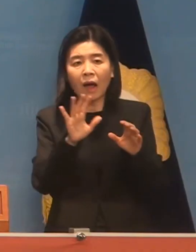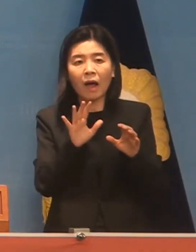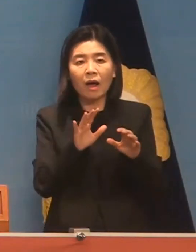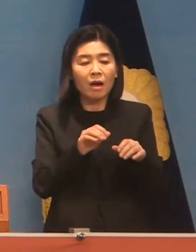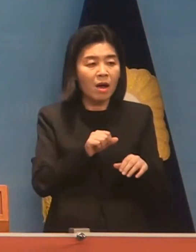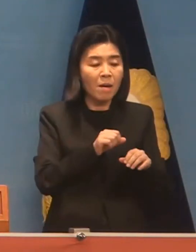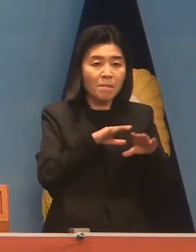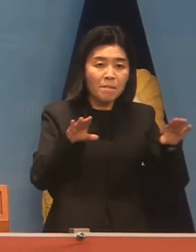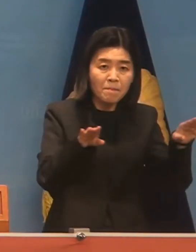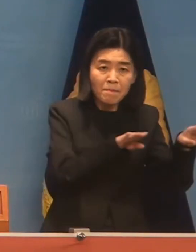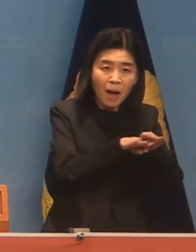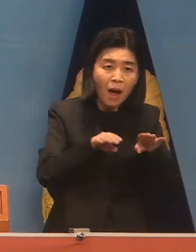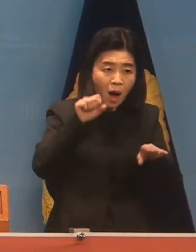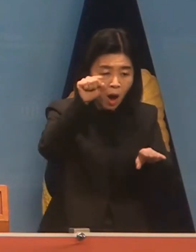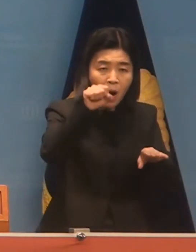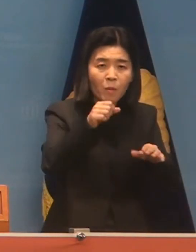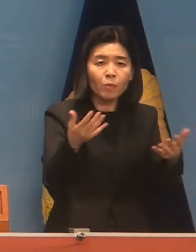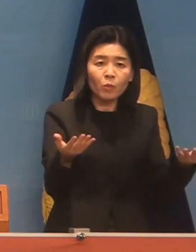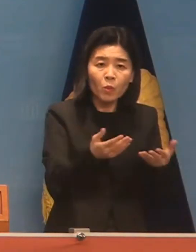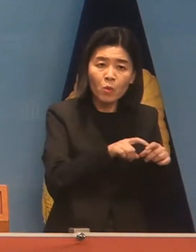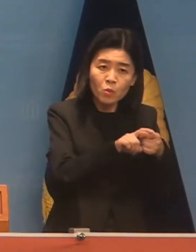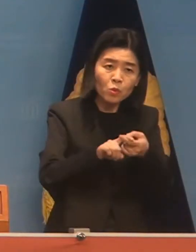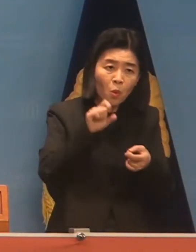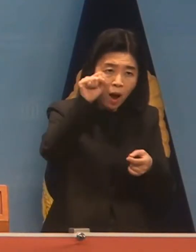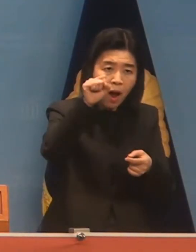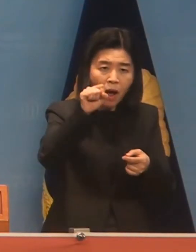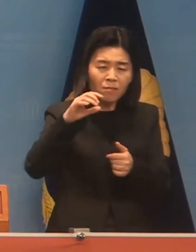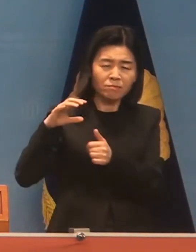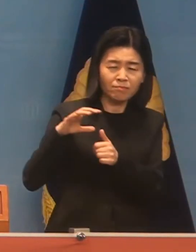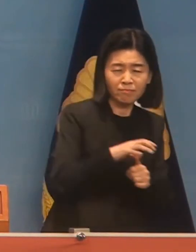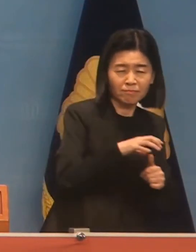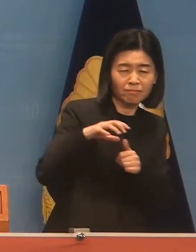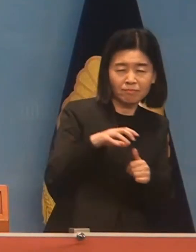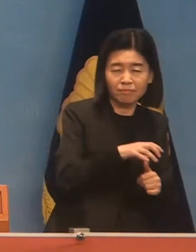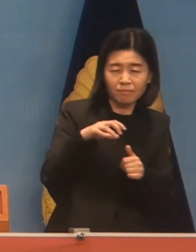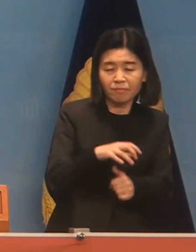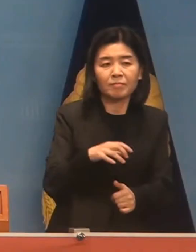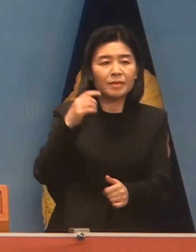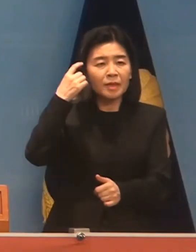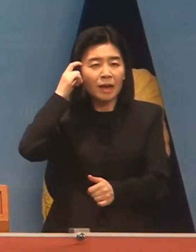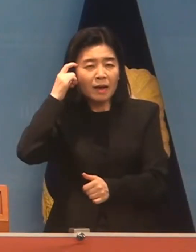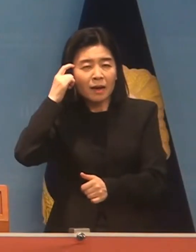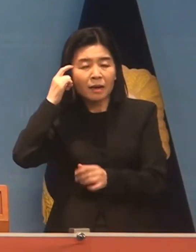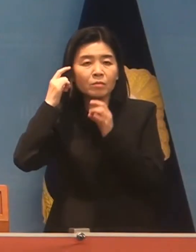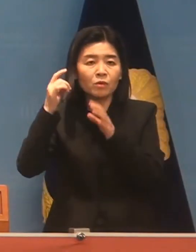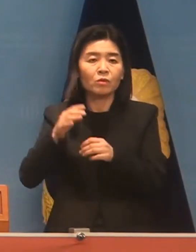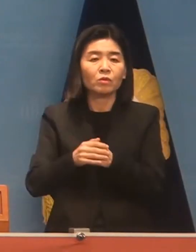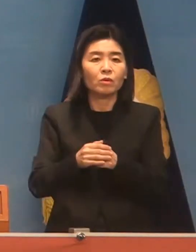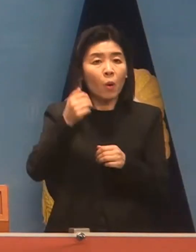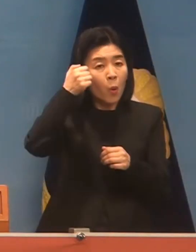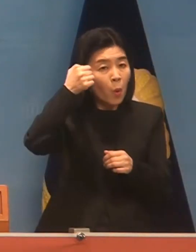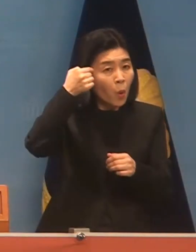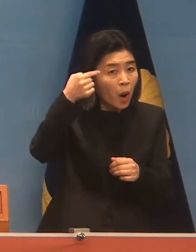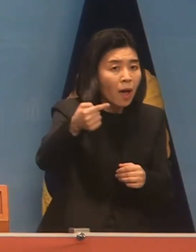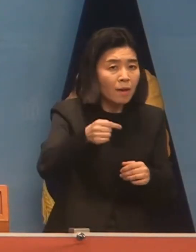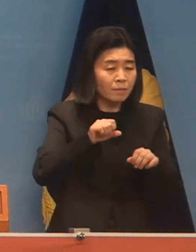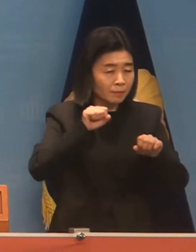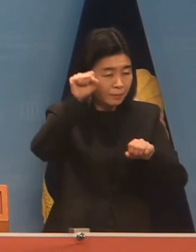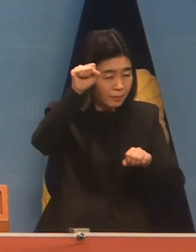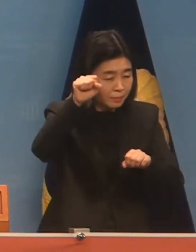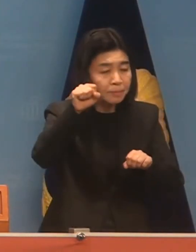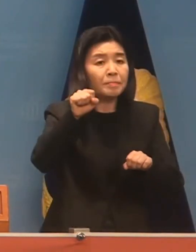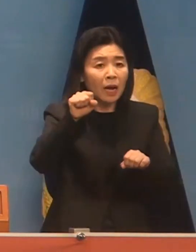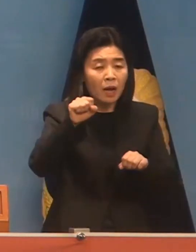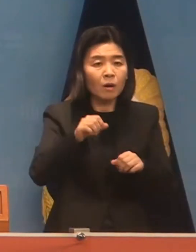파업 자체를, 노조할 권리 자체를 탄압하려고 했습니다. 51일 파업 후 다시 수면 위로